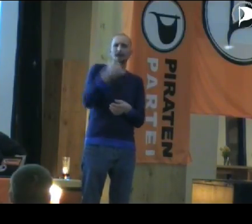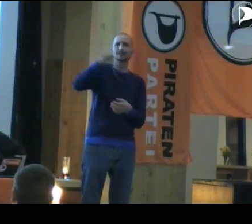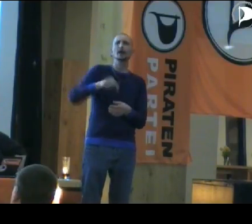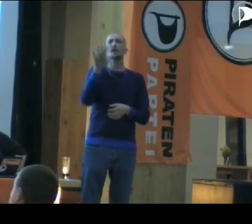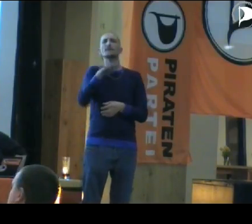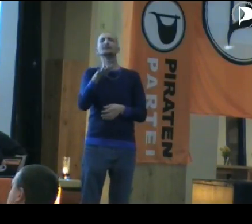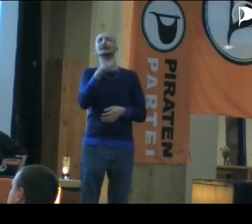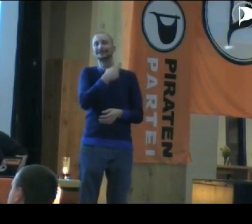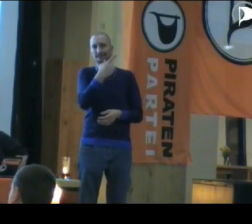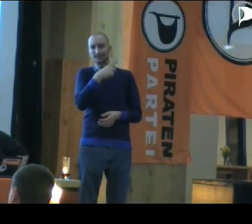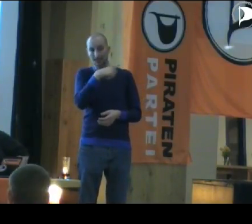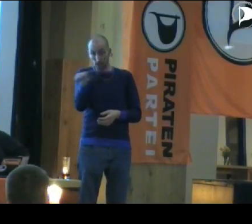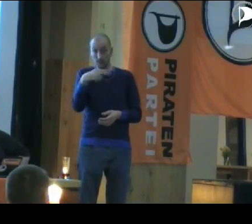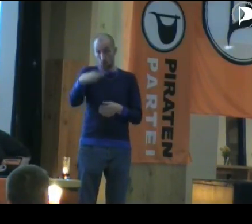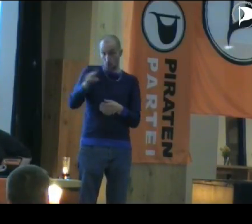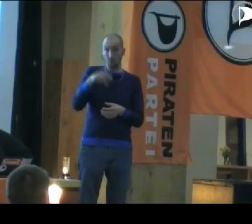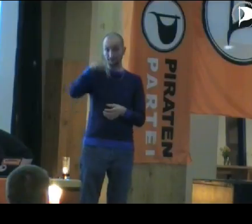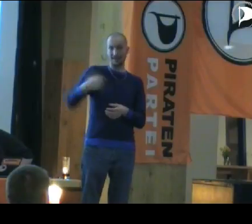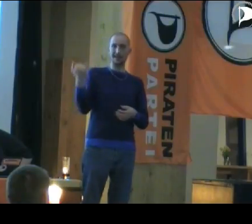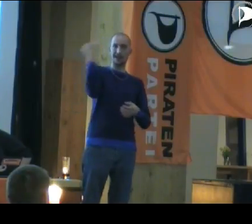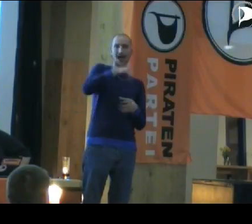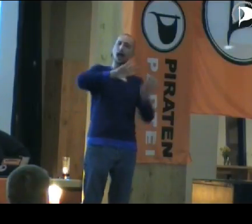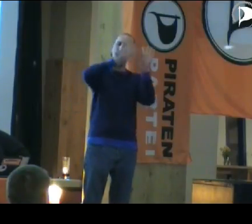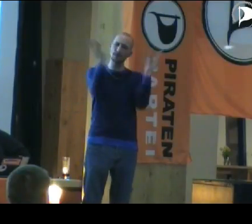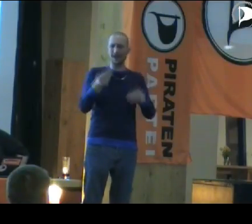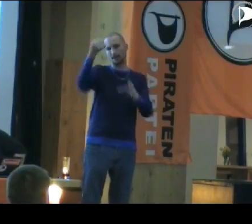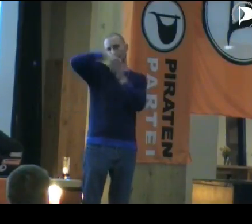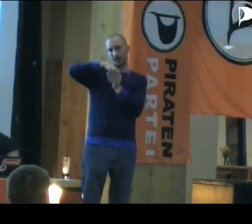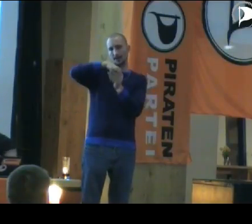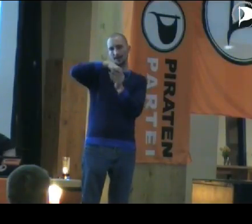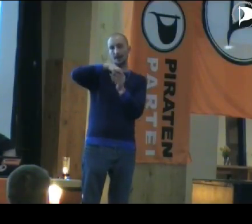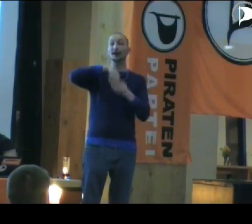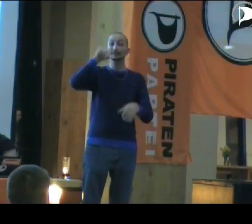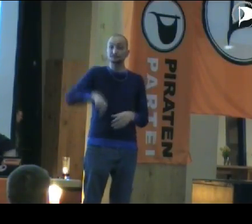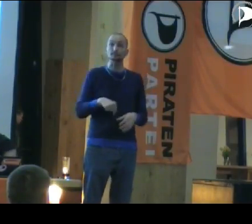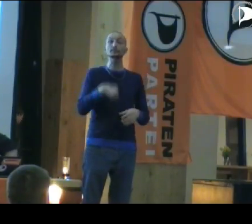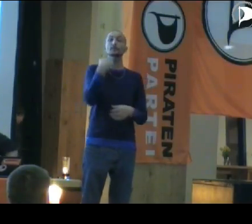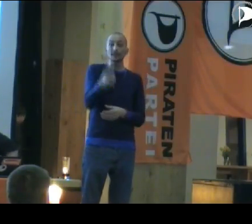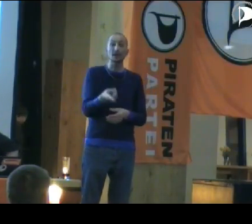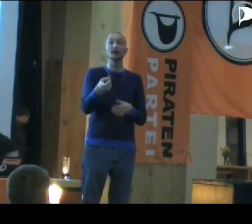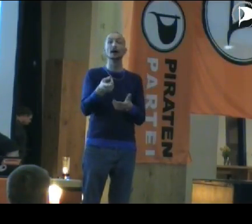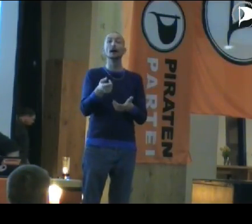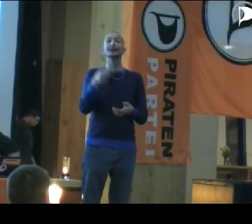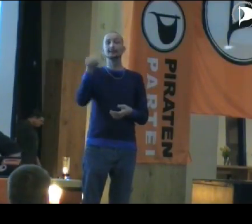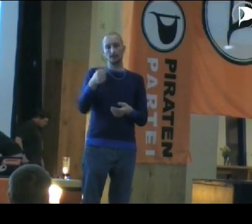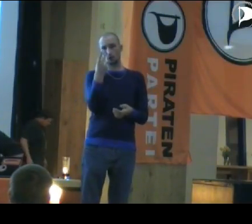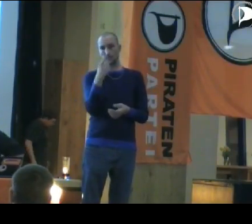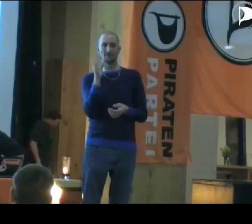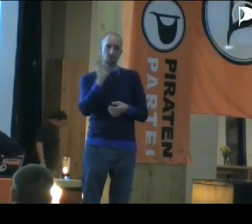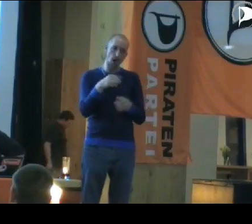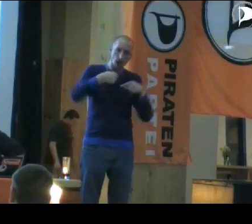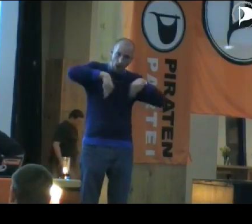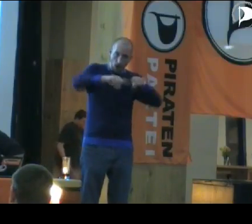an dann natürlich alle banken sind noch die grössten schwierigkeiten hin zu